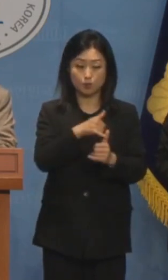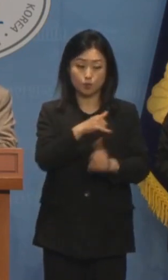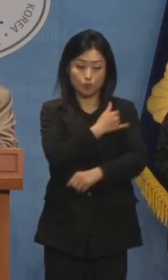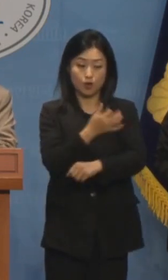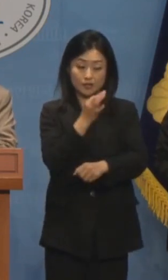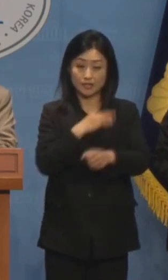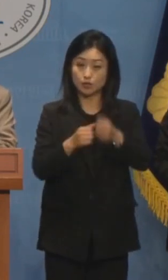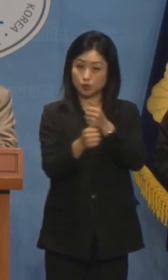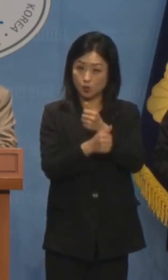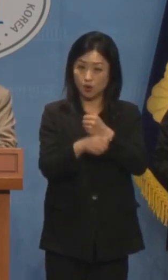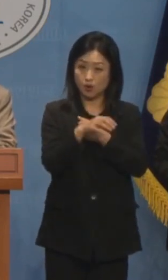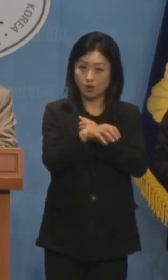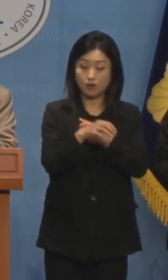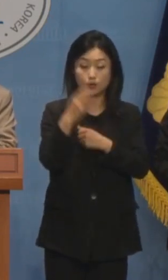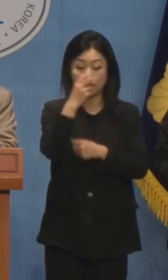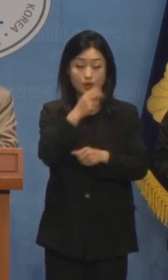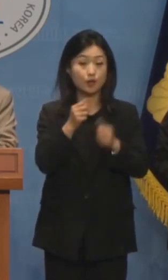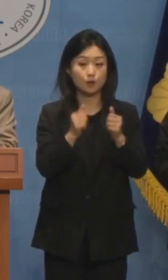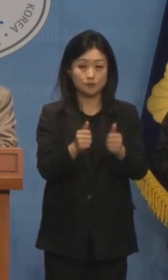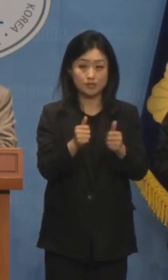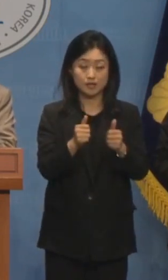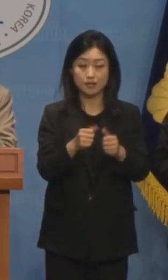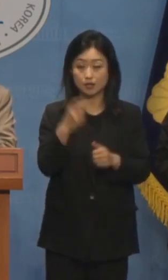국민권익위와 검찰과